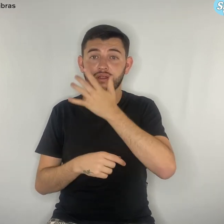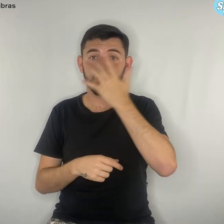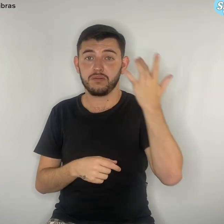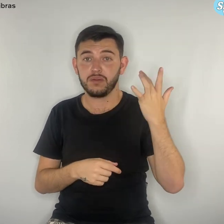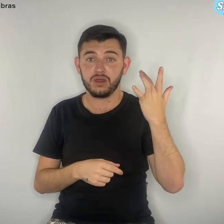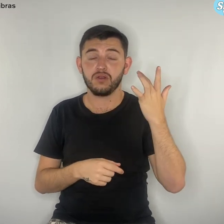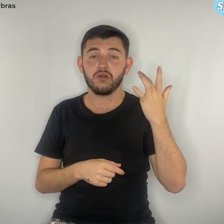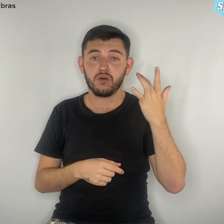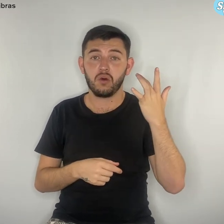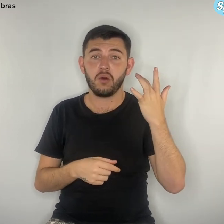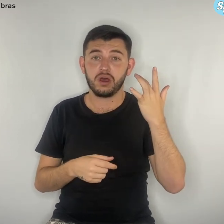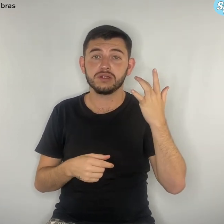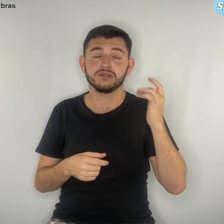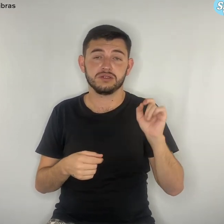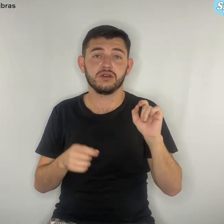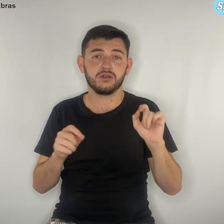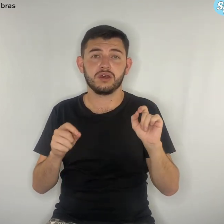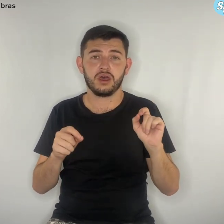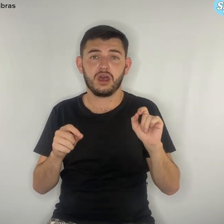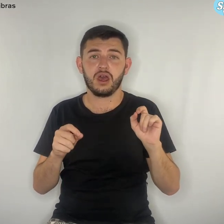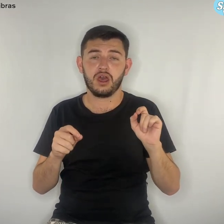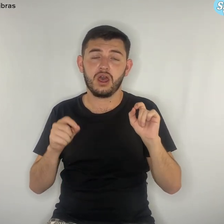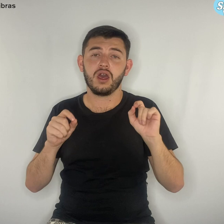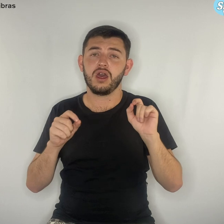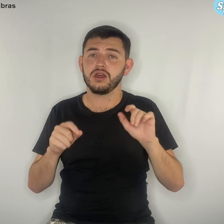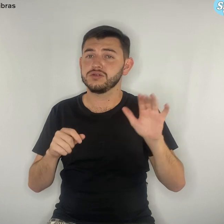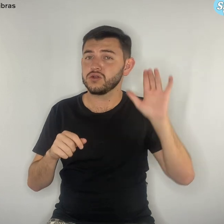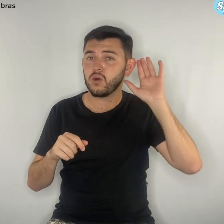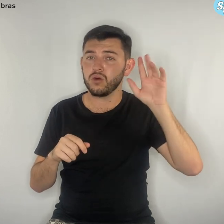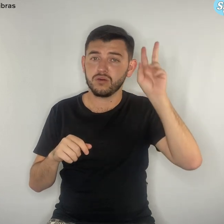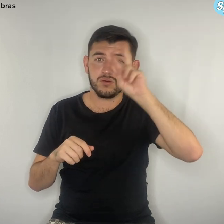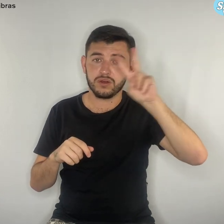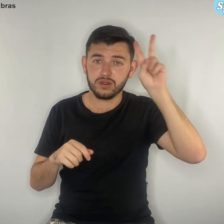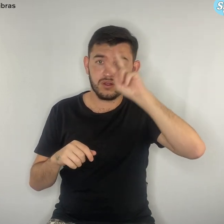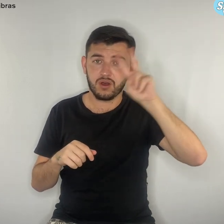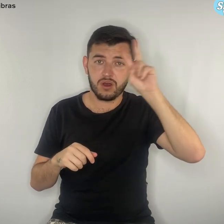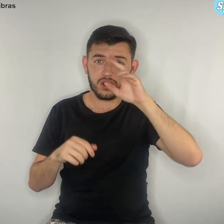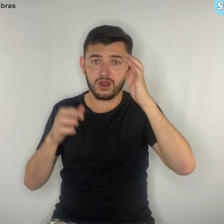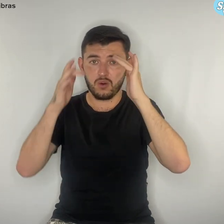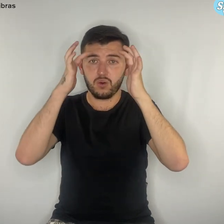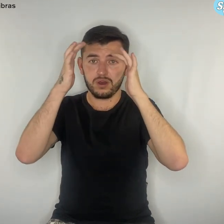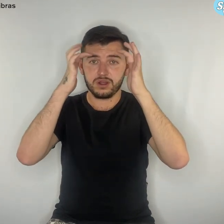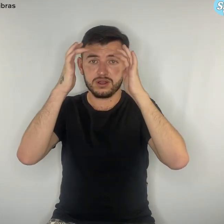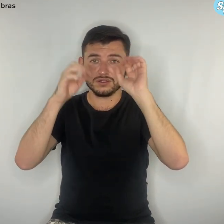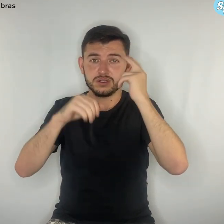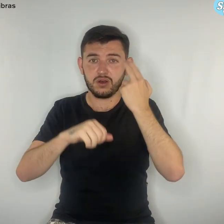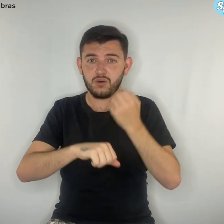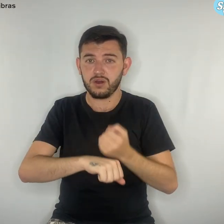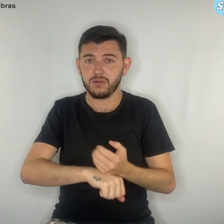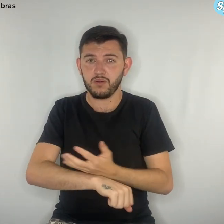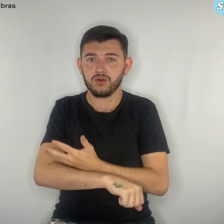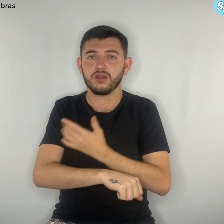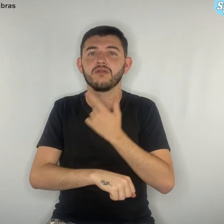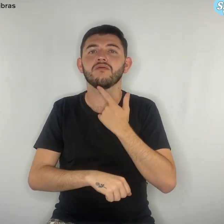na posição cognitiva e na disposição emocional que o narrador deseja.